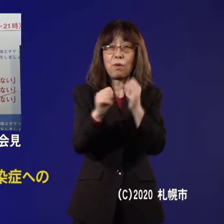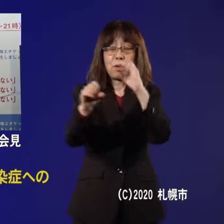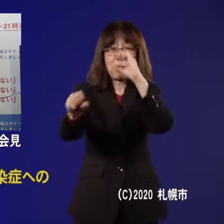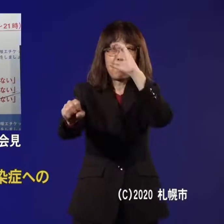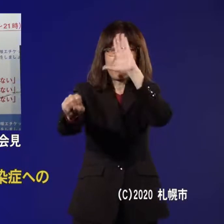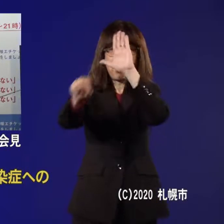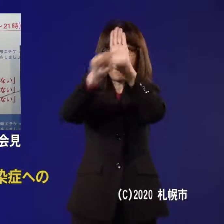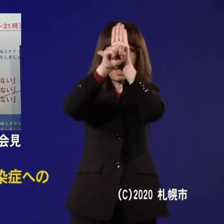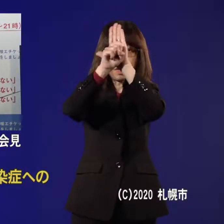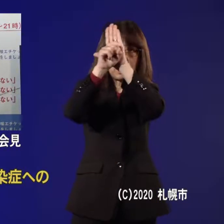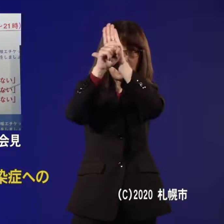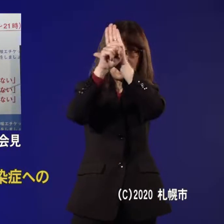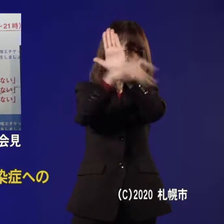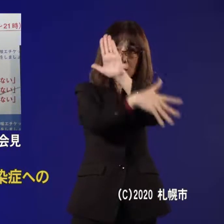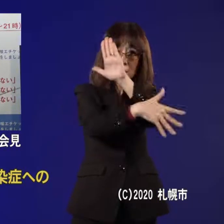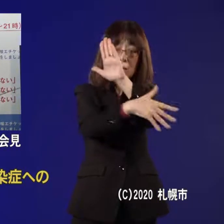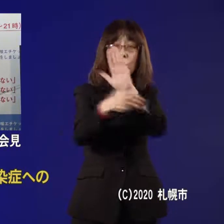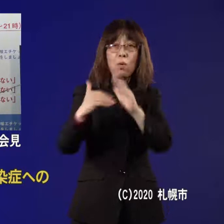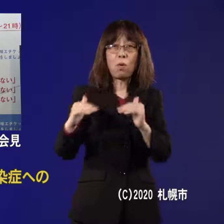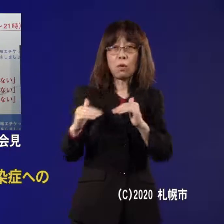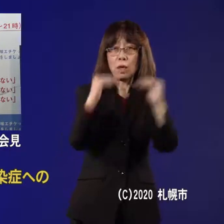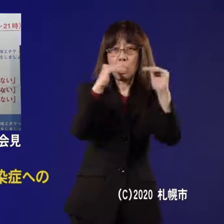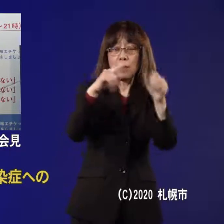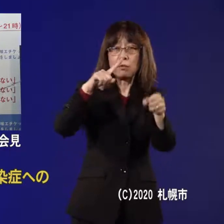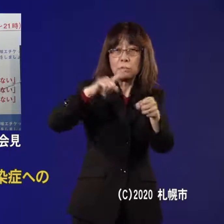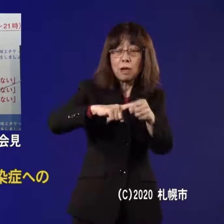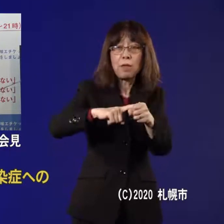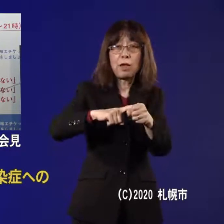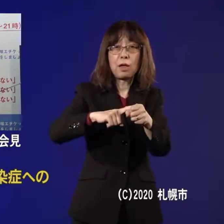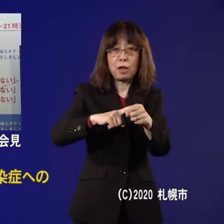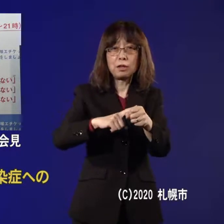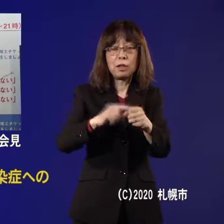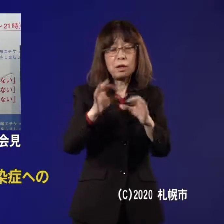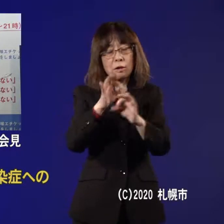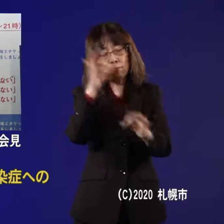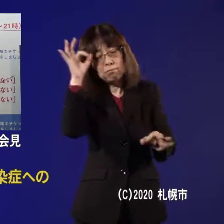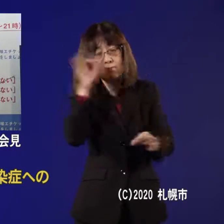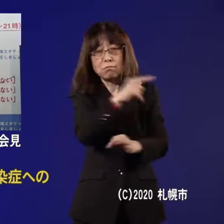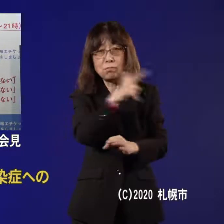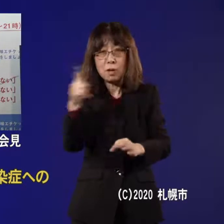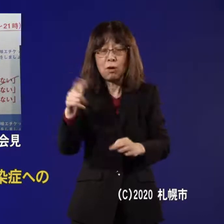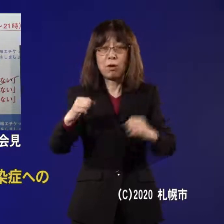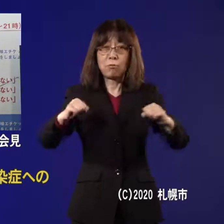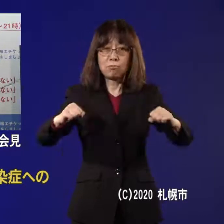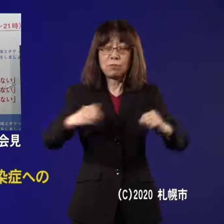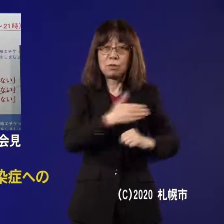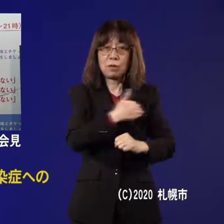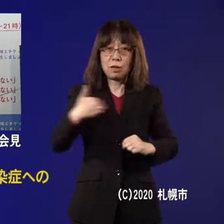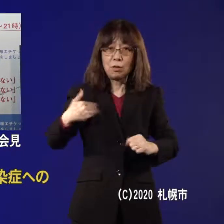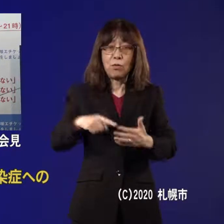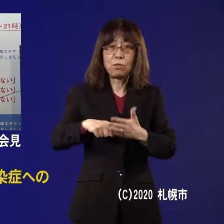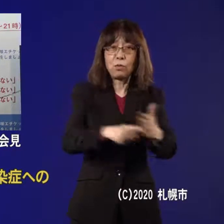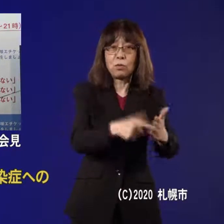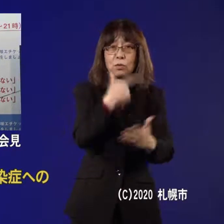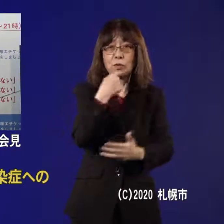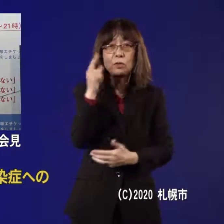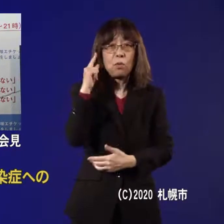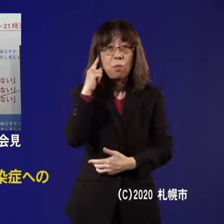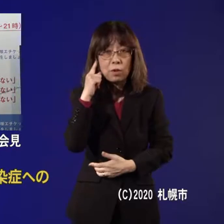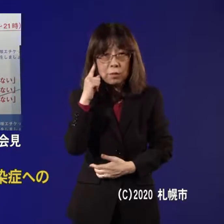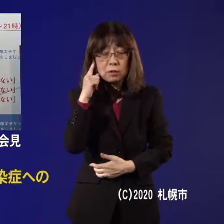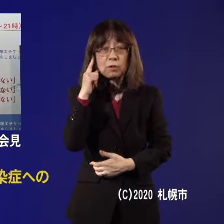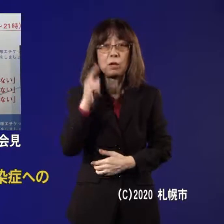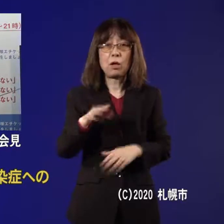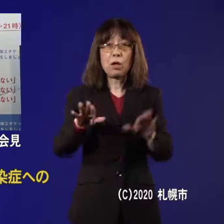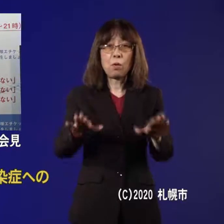動ということも含めて、お願いをしたいというふうに思います。 それから今月末からゴ